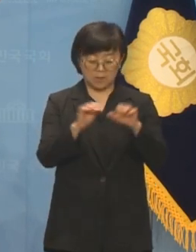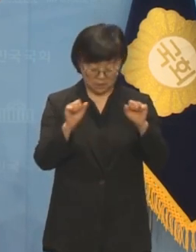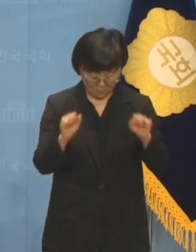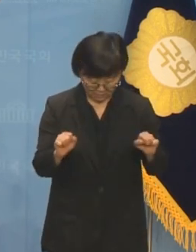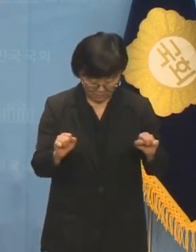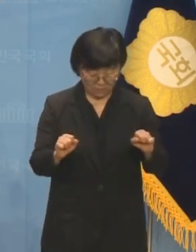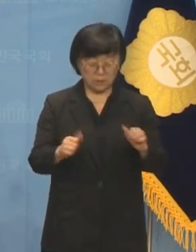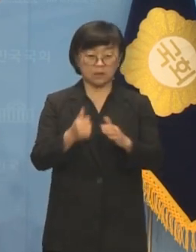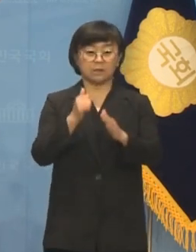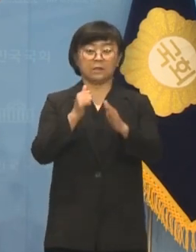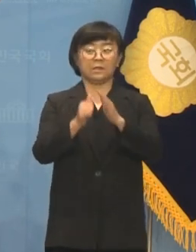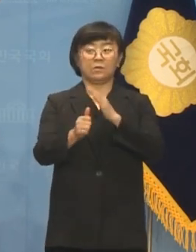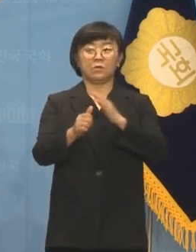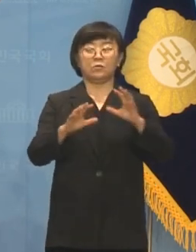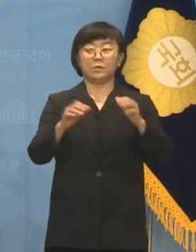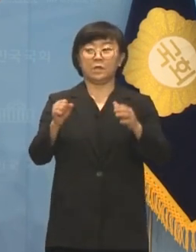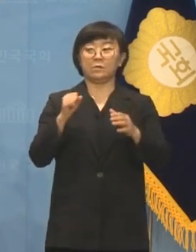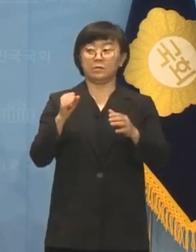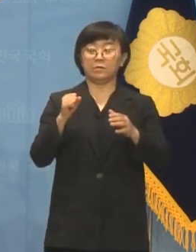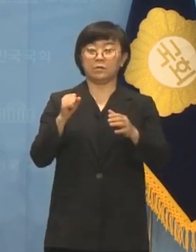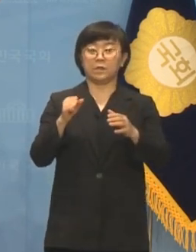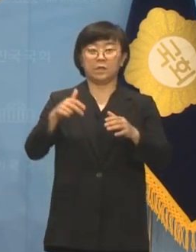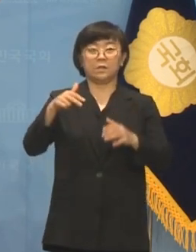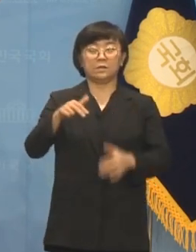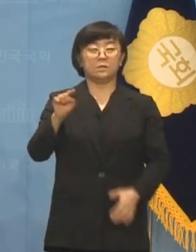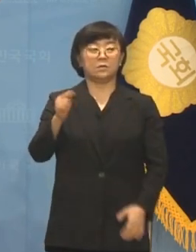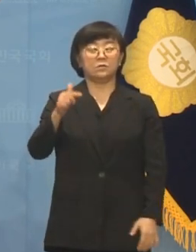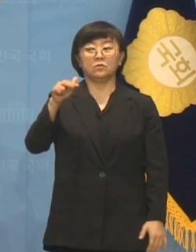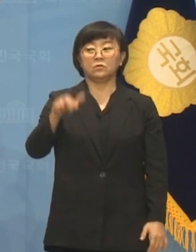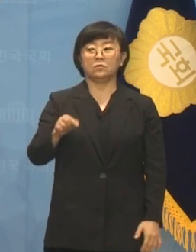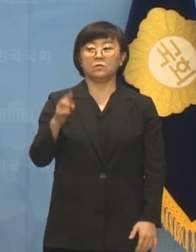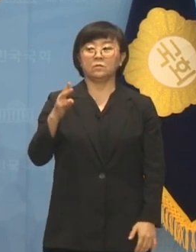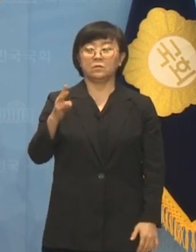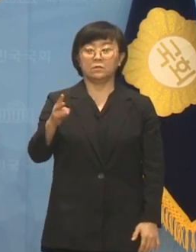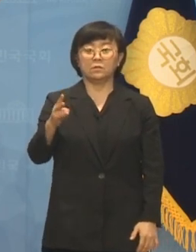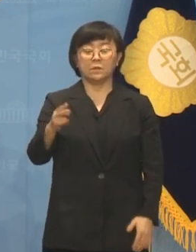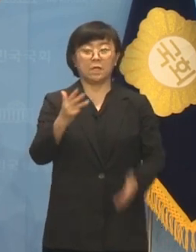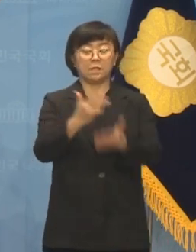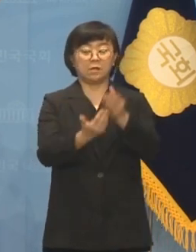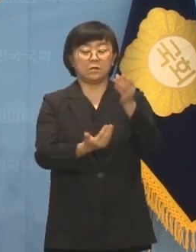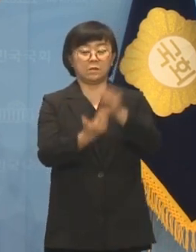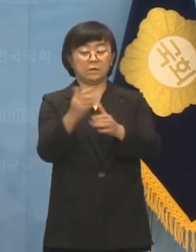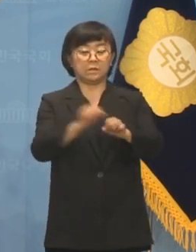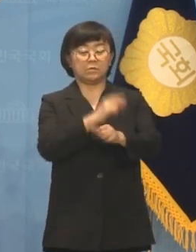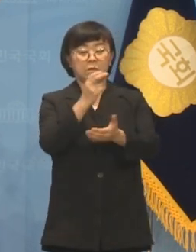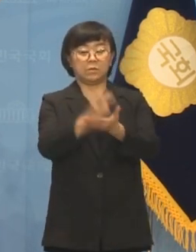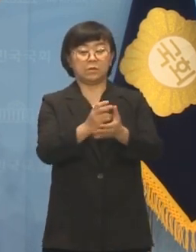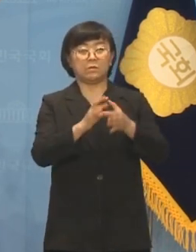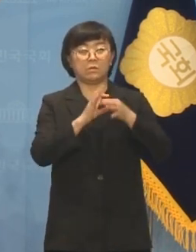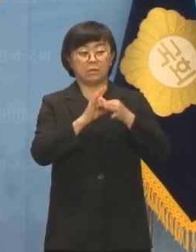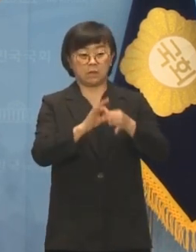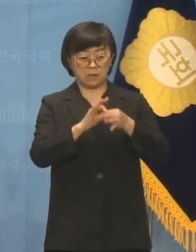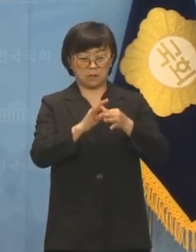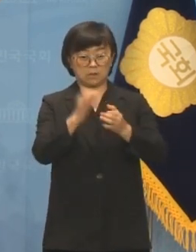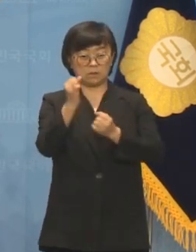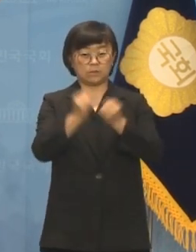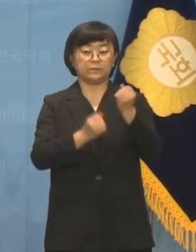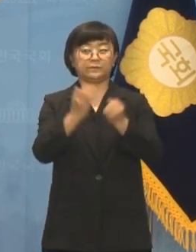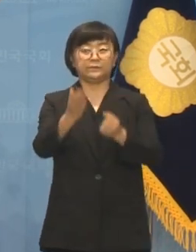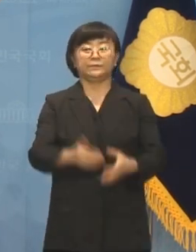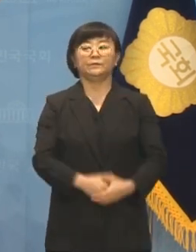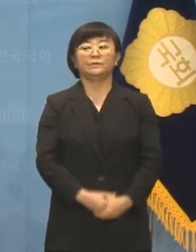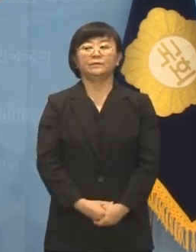안녕하십니까. 국민의힘 원내대변인 전주혜입니다. 이태원 참사 특별법과 관련한 원내 논평을